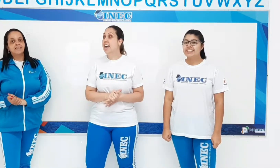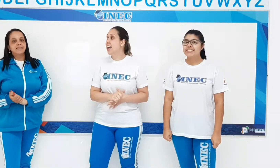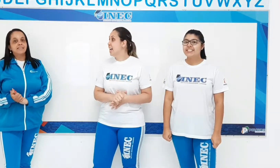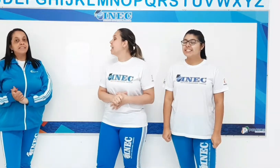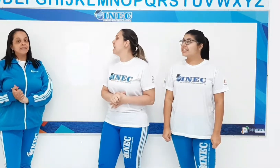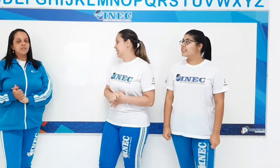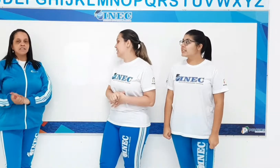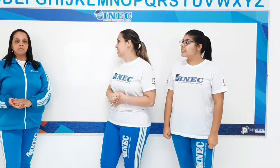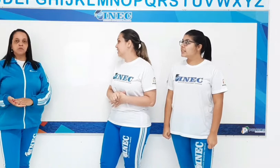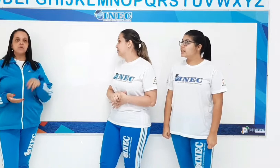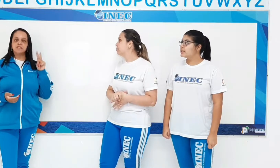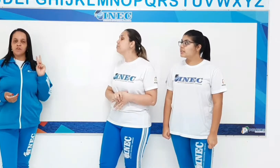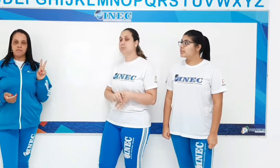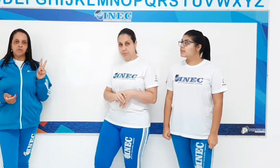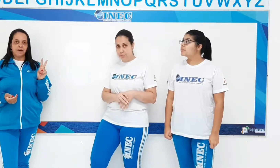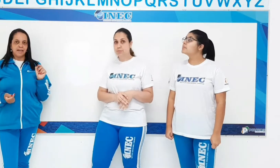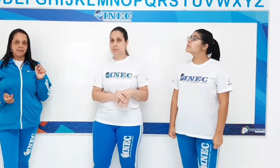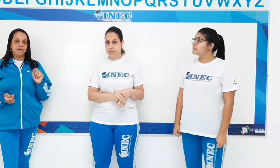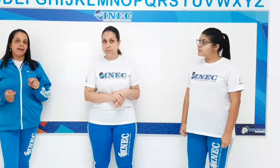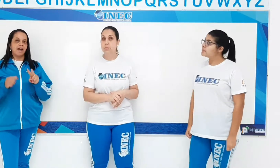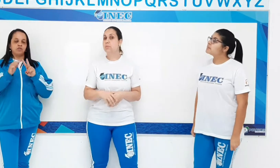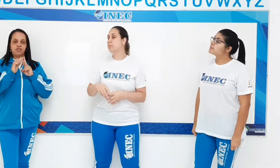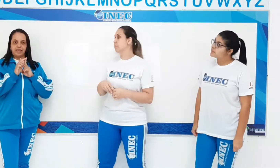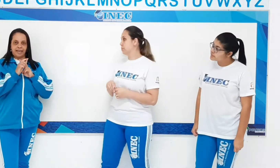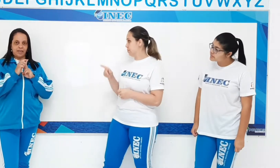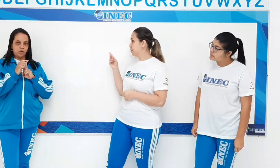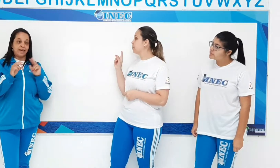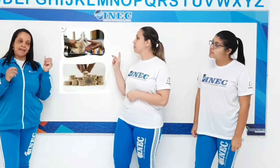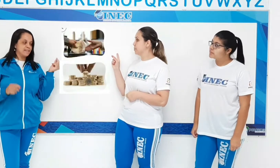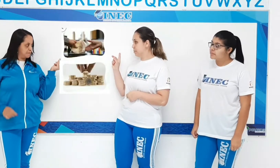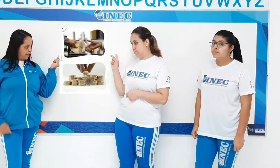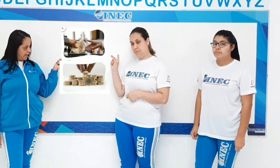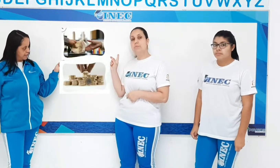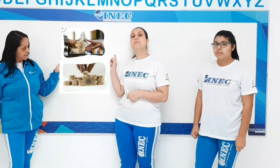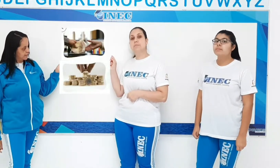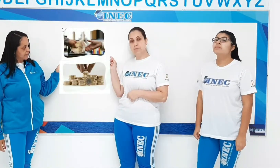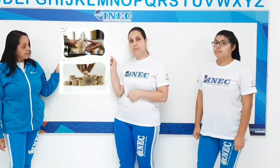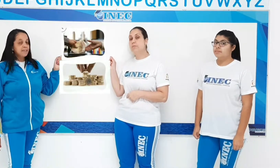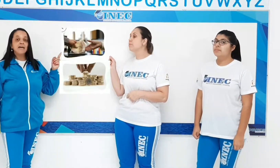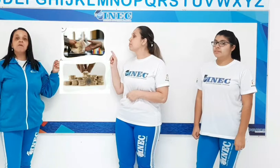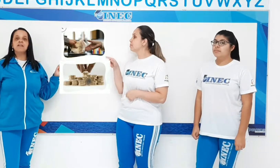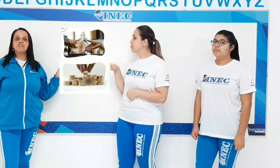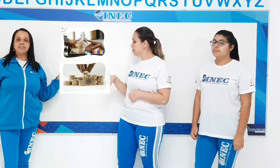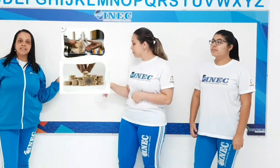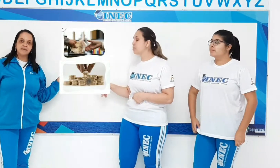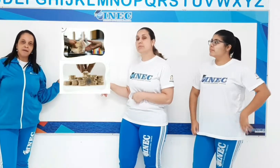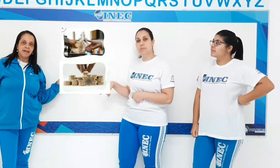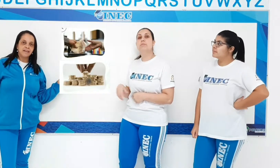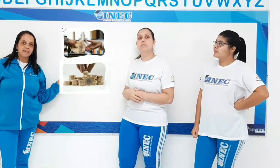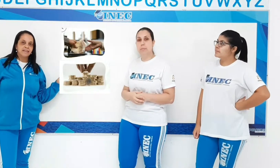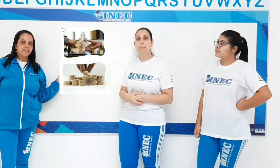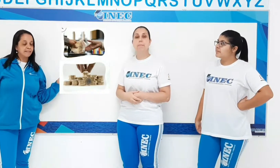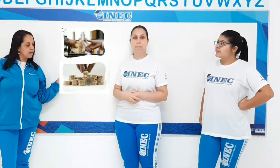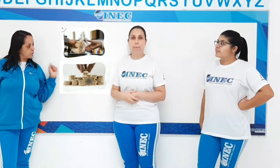vocês. Então, nós temos duas formas de pagar também. É o dinheiro, que é em espécie, e a moedinha